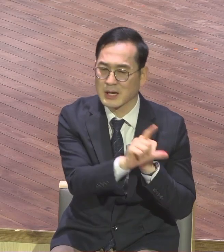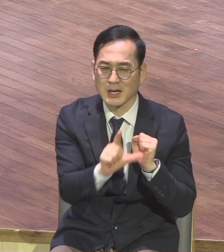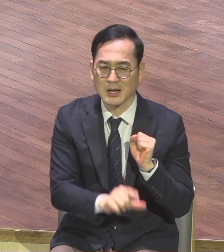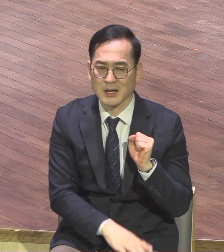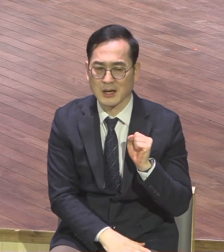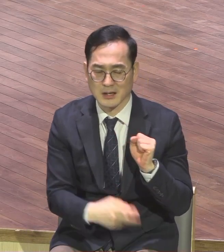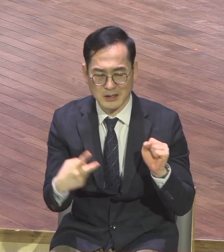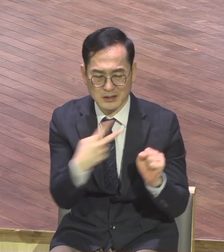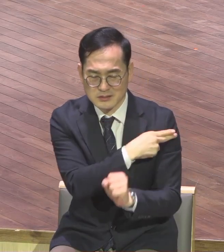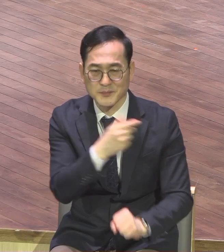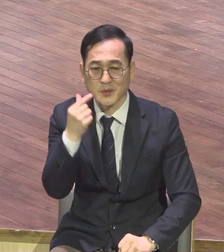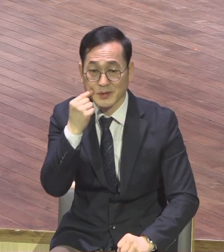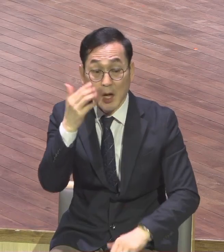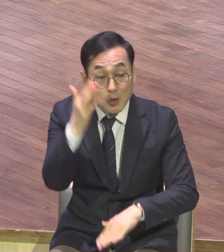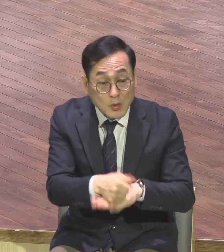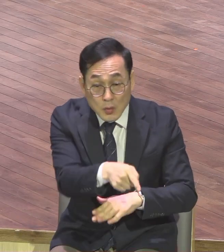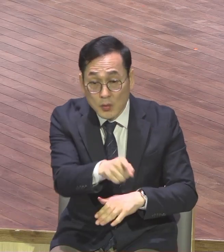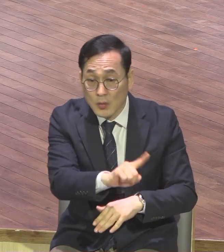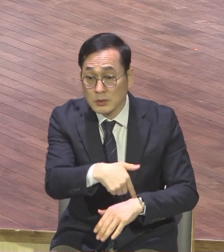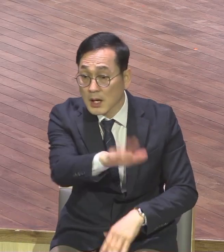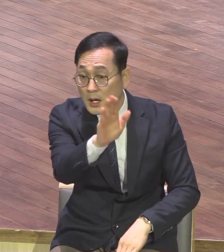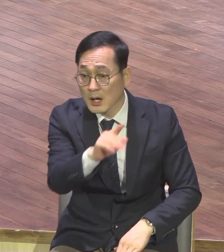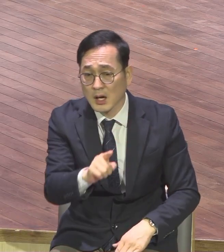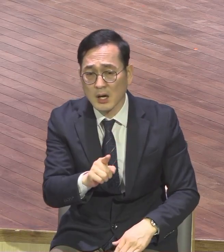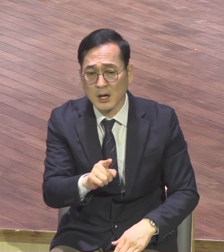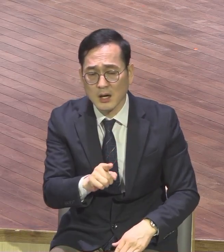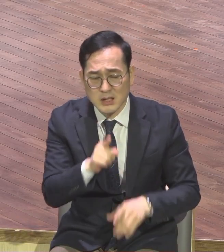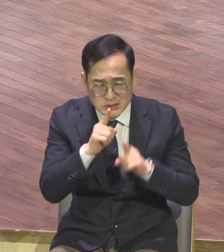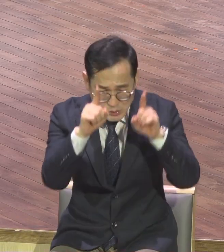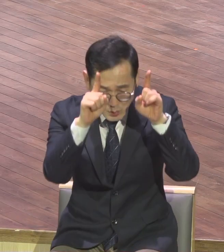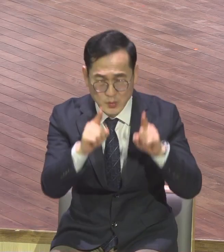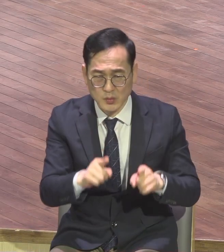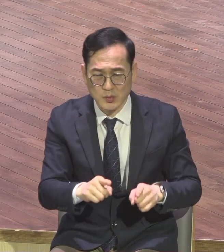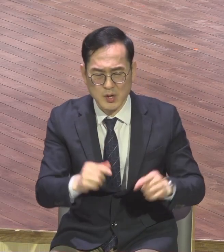이들은 뭐라고요? 멸망이요 그랬어요. 멸망이에요.